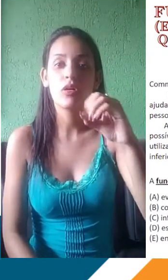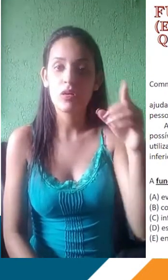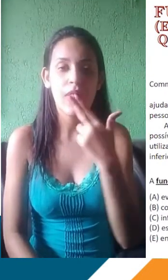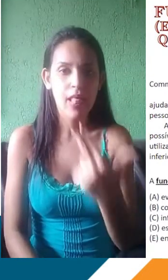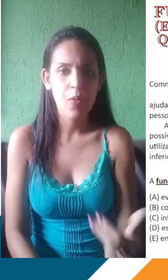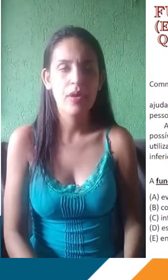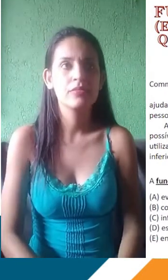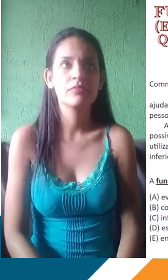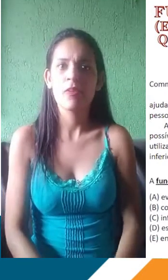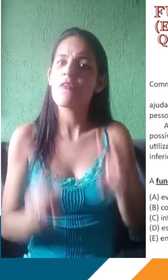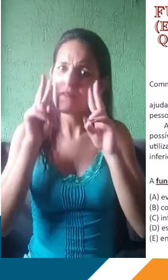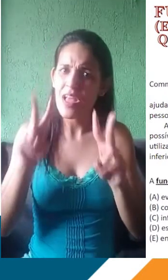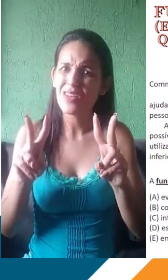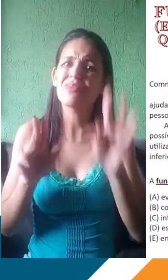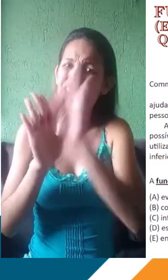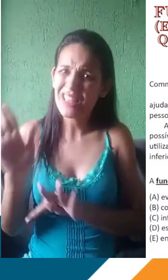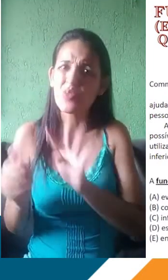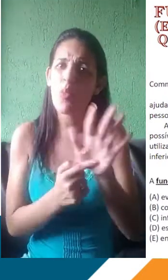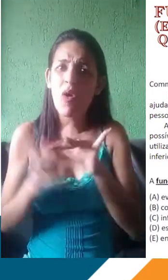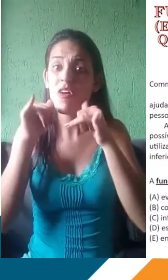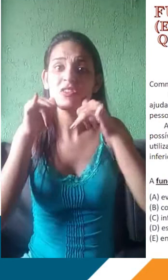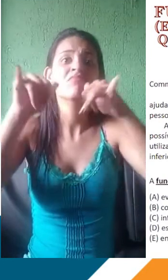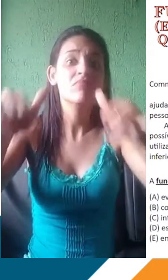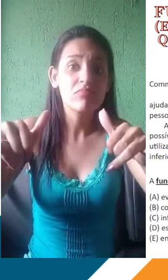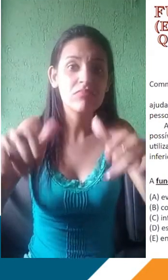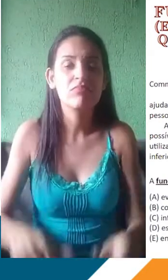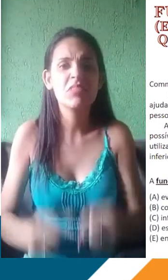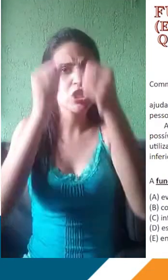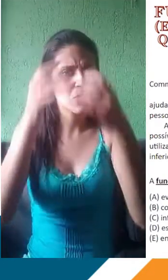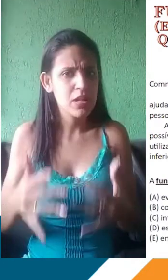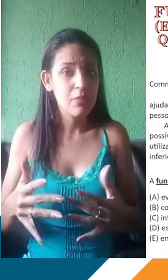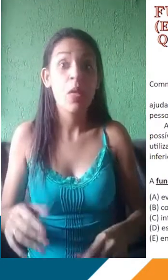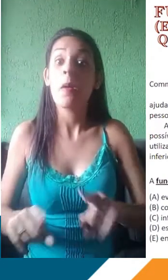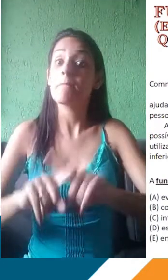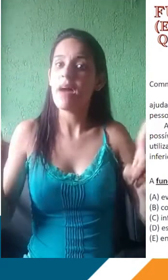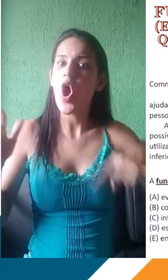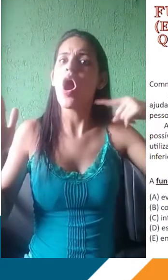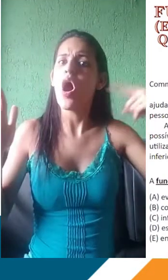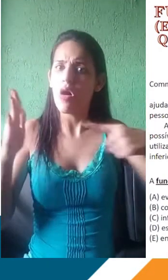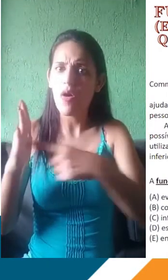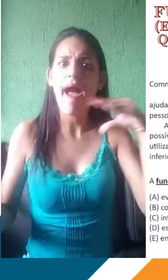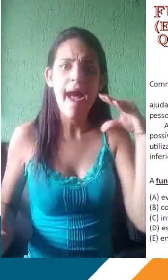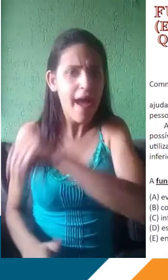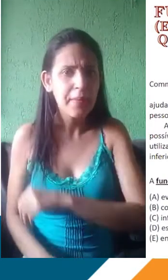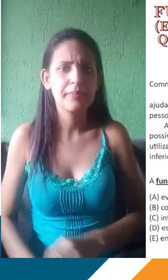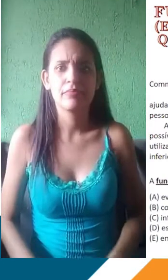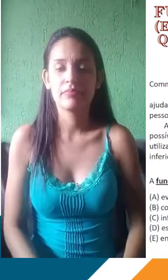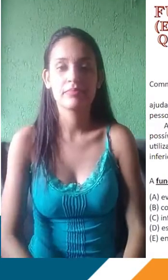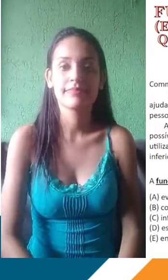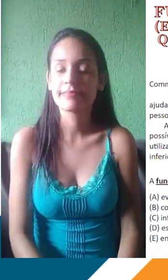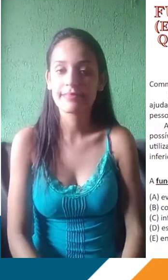de informações, passadas de forma clara e objetiva, um tom bastante objetivo e até impessoal,